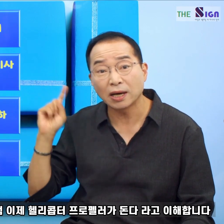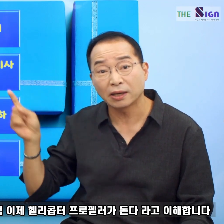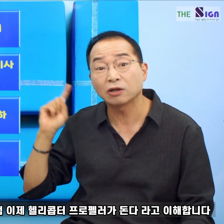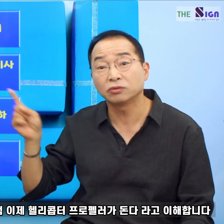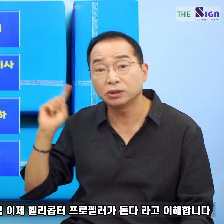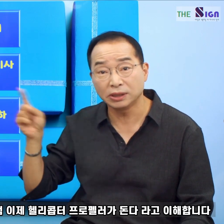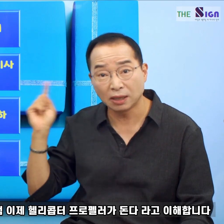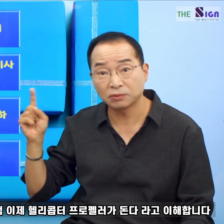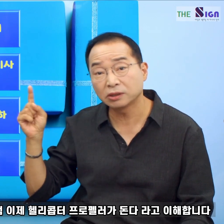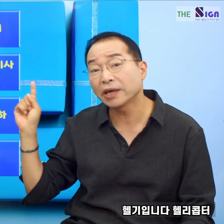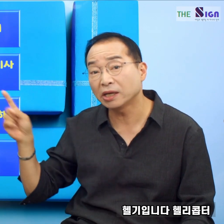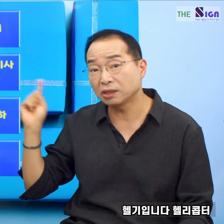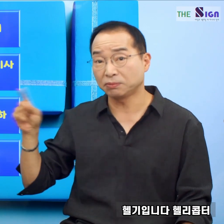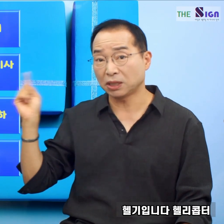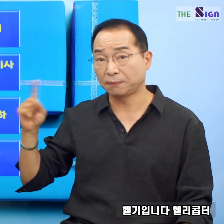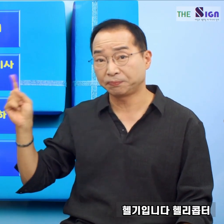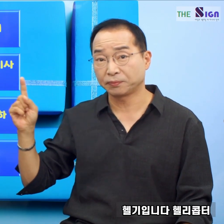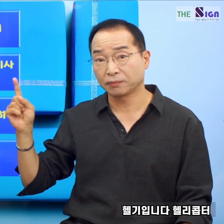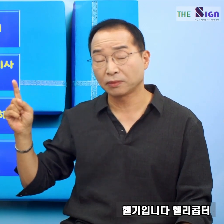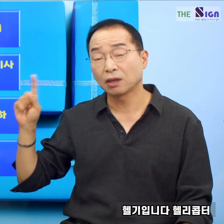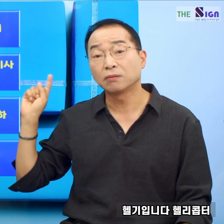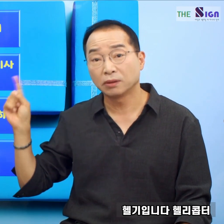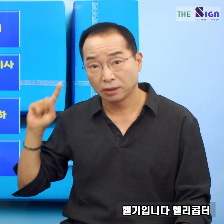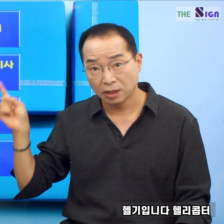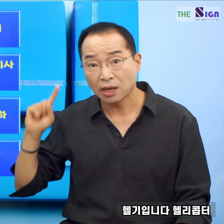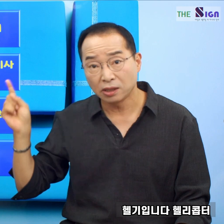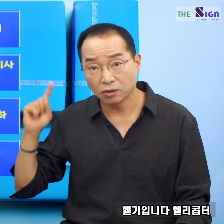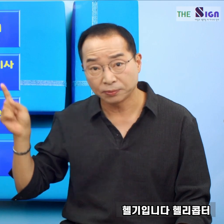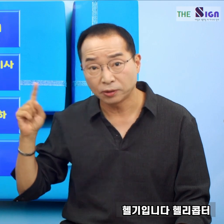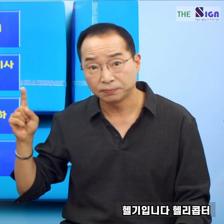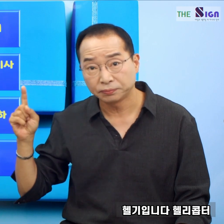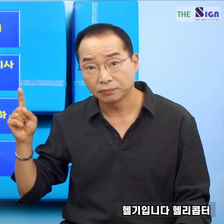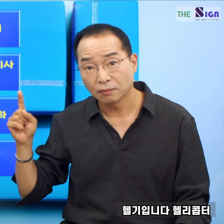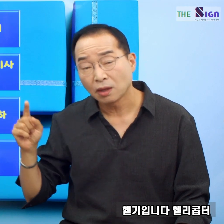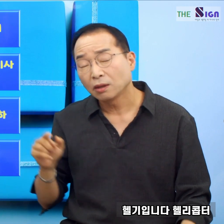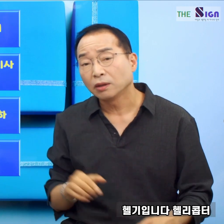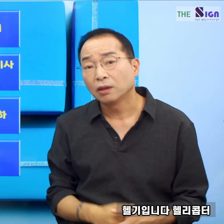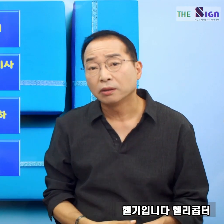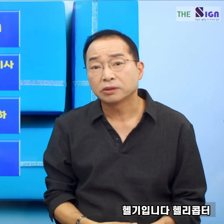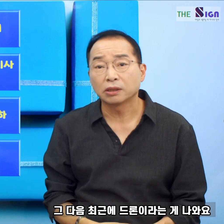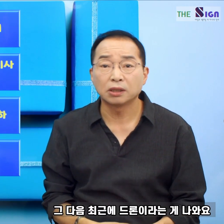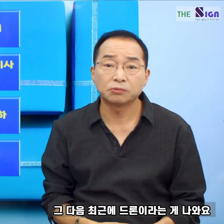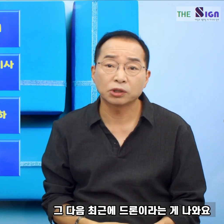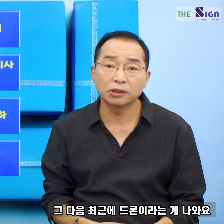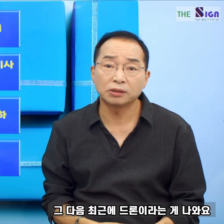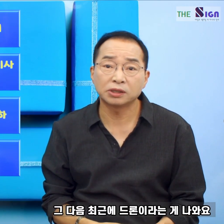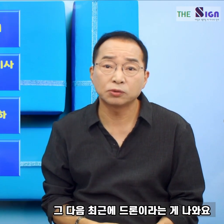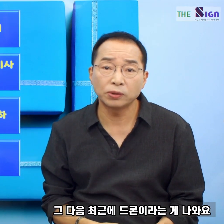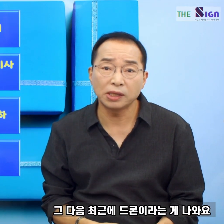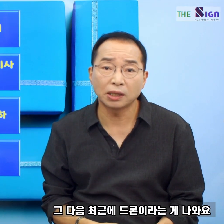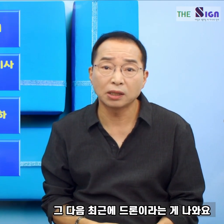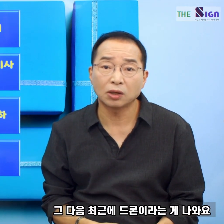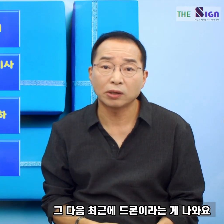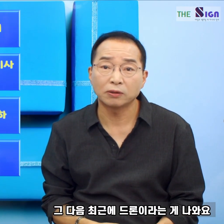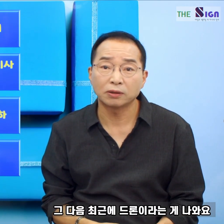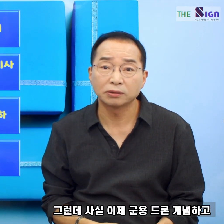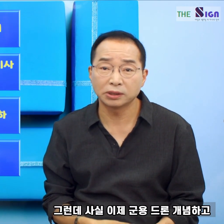돈다 라고 이해합니다. 이게 헬기입니다. 헬리콥터. 자, 그 다음 최근엔 드론이라는 게 나와요. 근데 사실